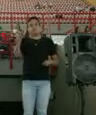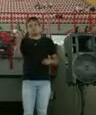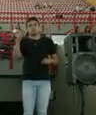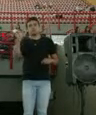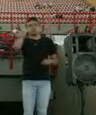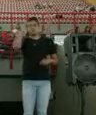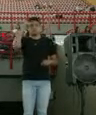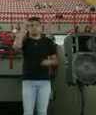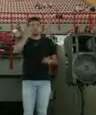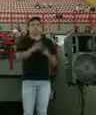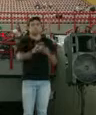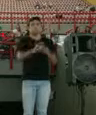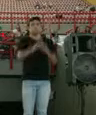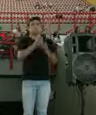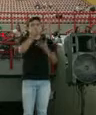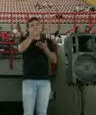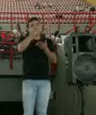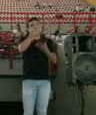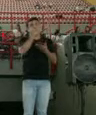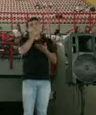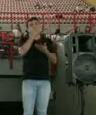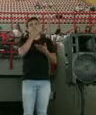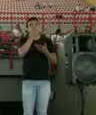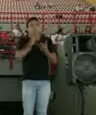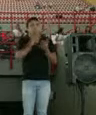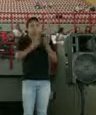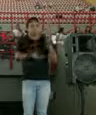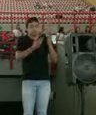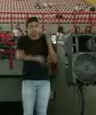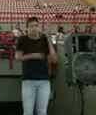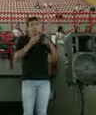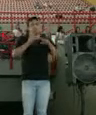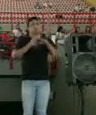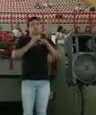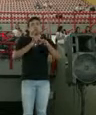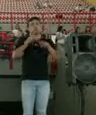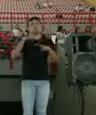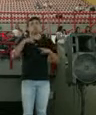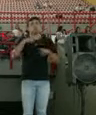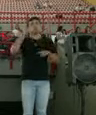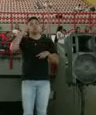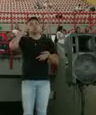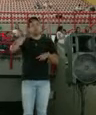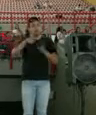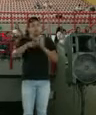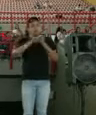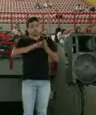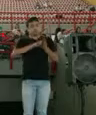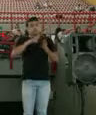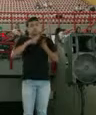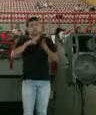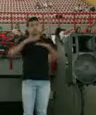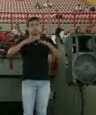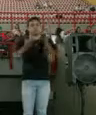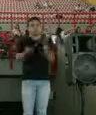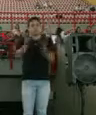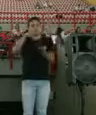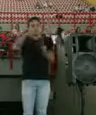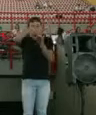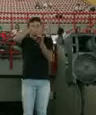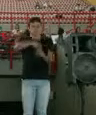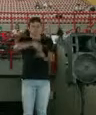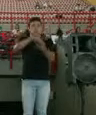diurético para perder água, porque um dia antes da luta, ele tem que bater o peso da categoria dele. E o exame